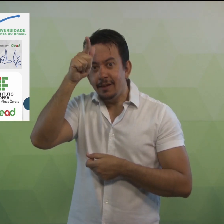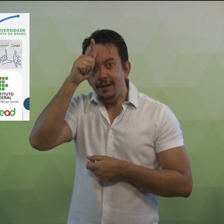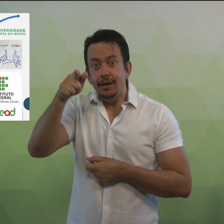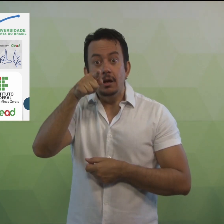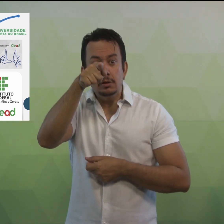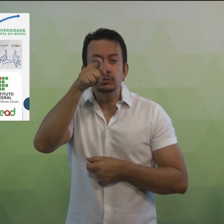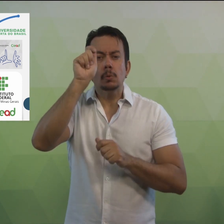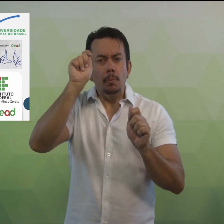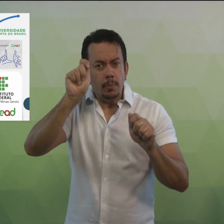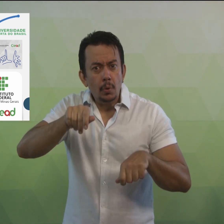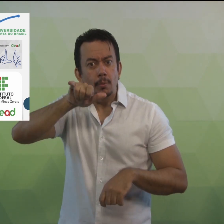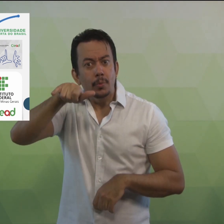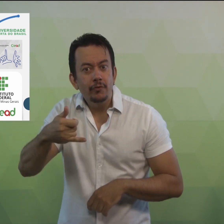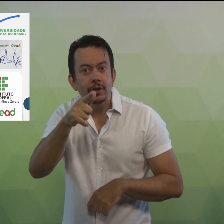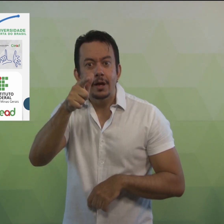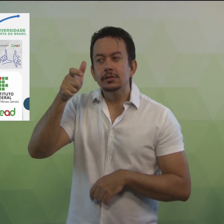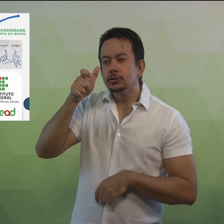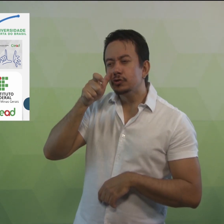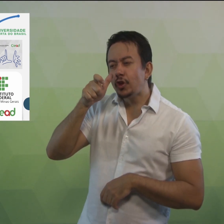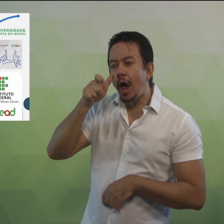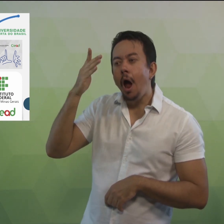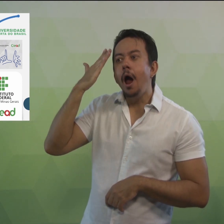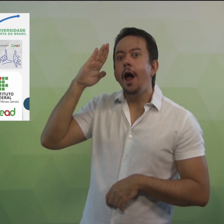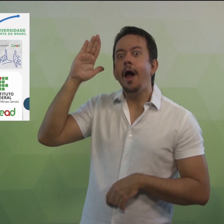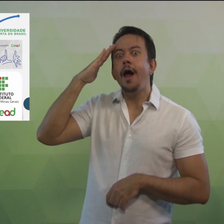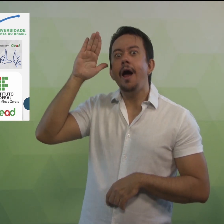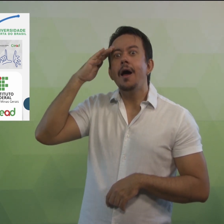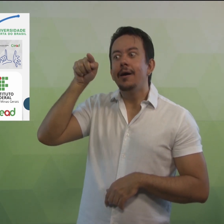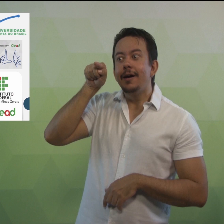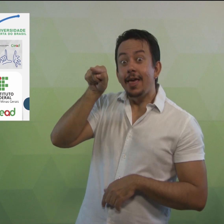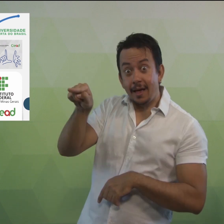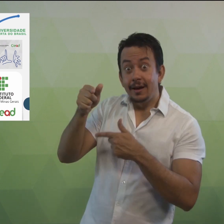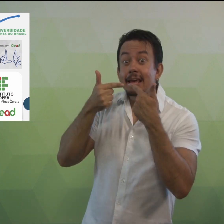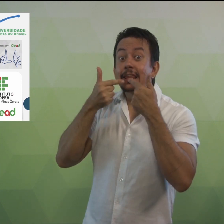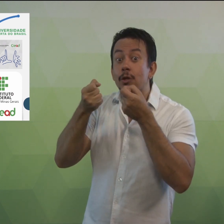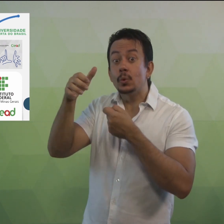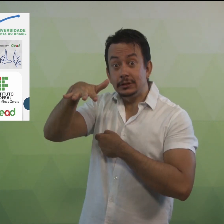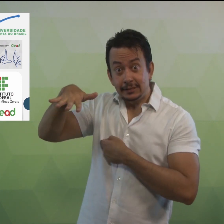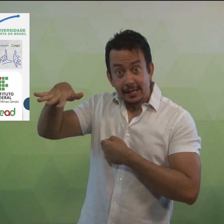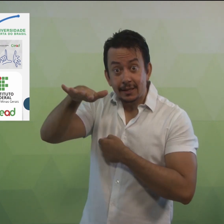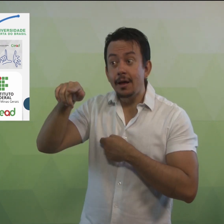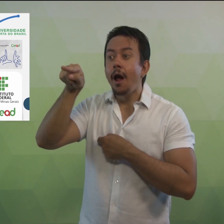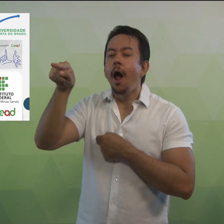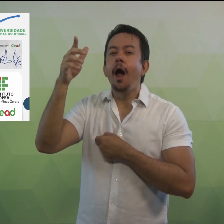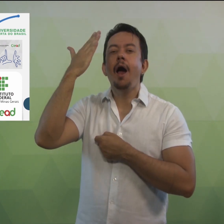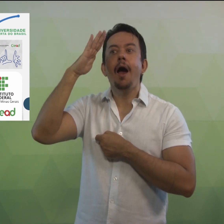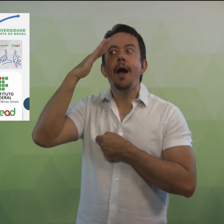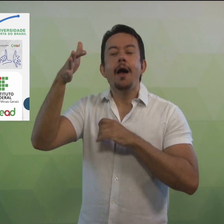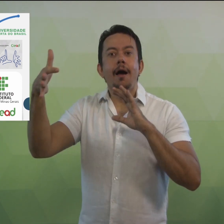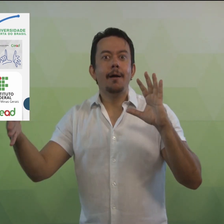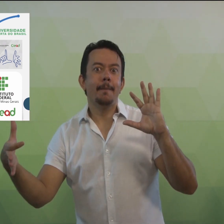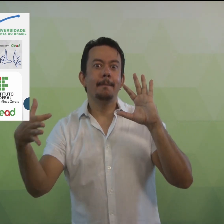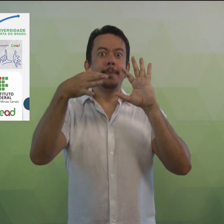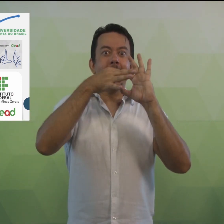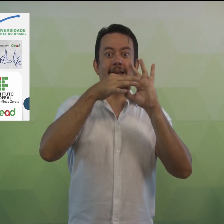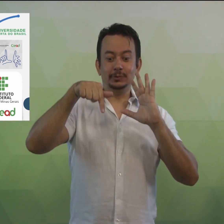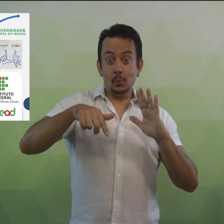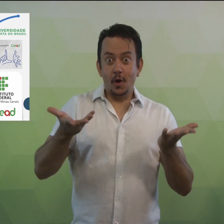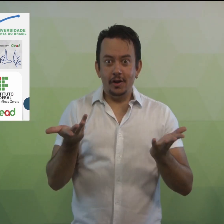trabalhar sobre isso. Também vocês têm possibilidade de conversar com o professor Guilherme, que ele também vai estar explicando vocês e